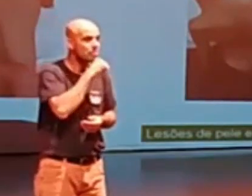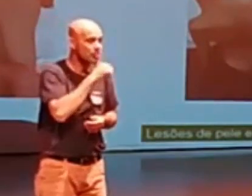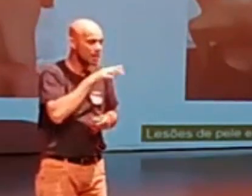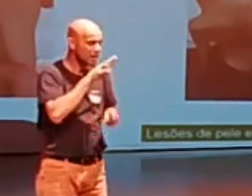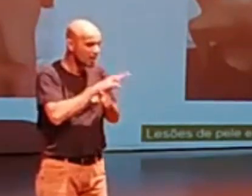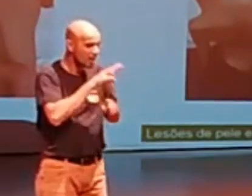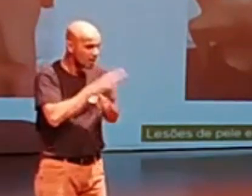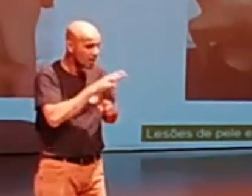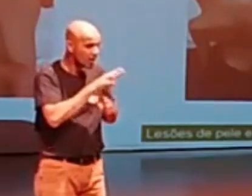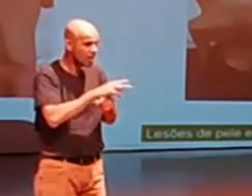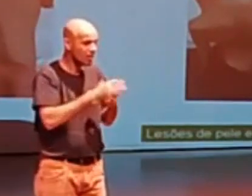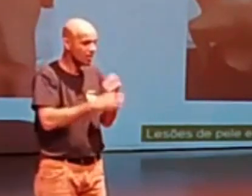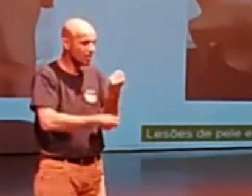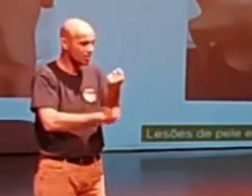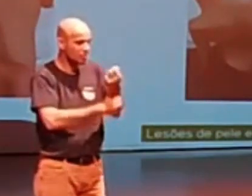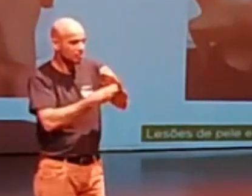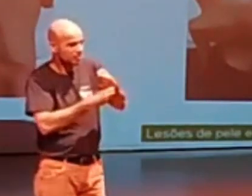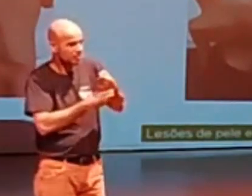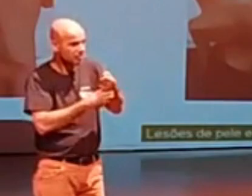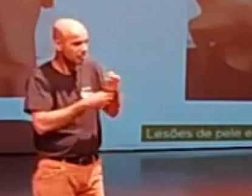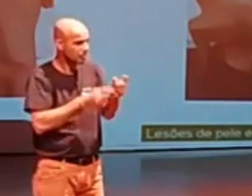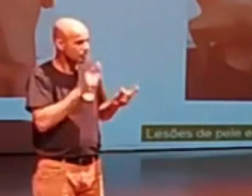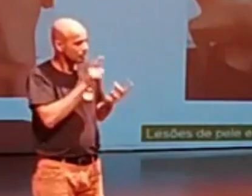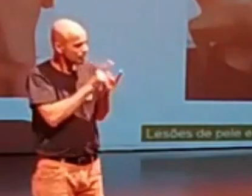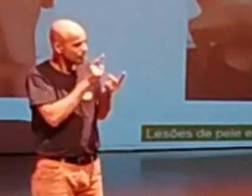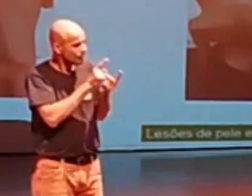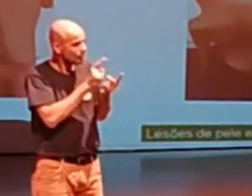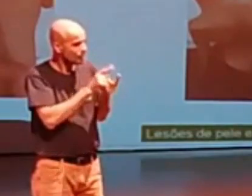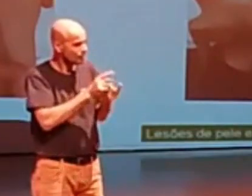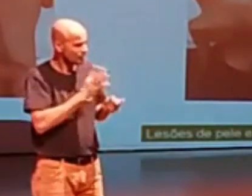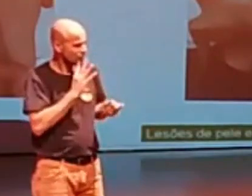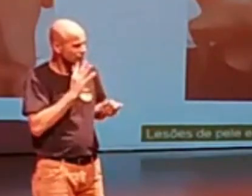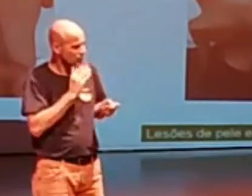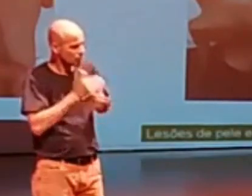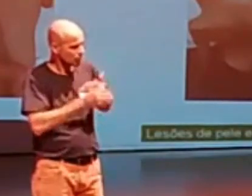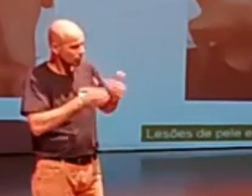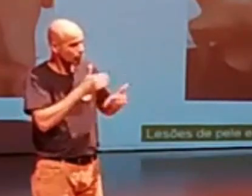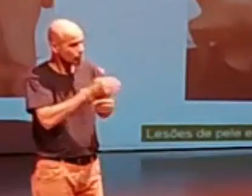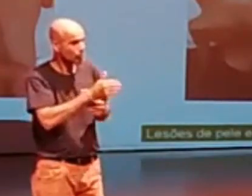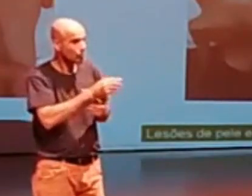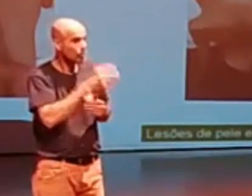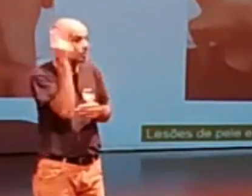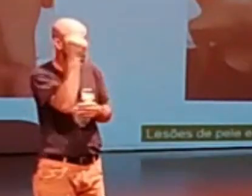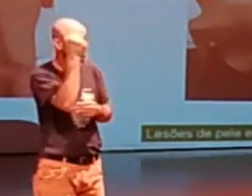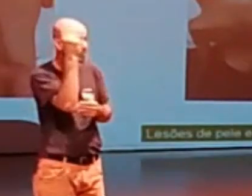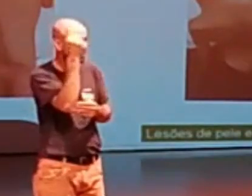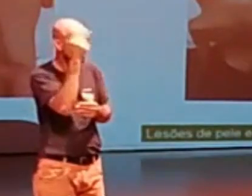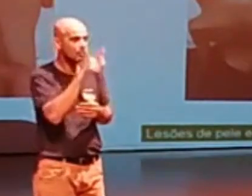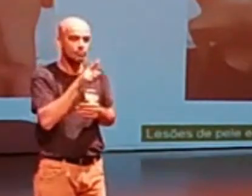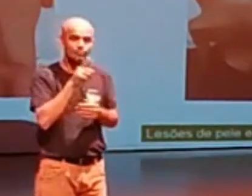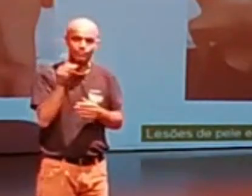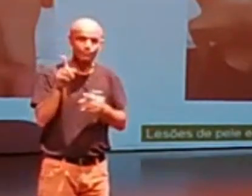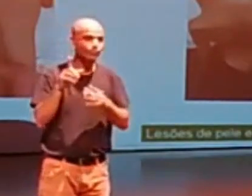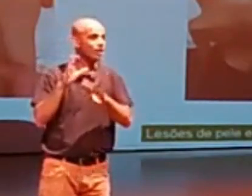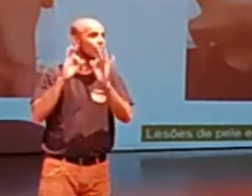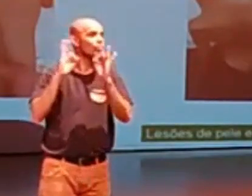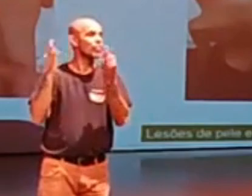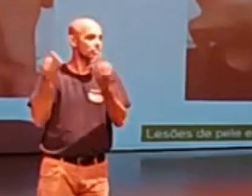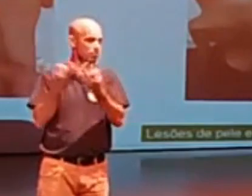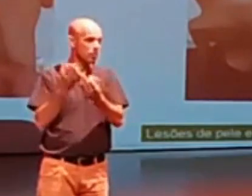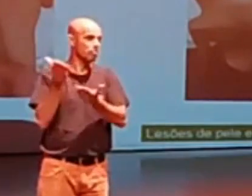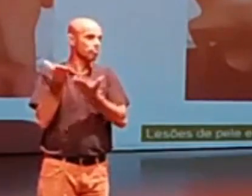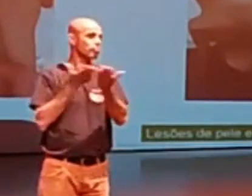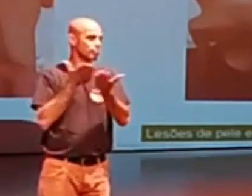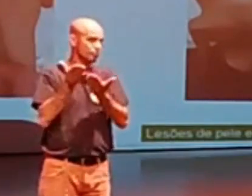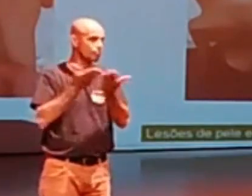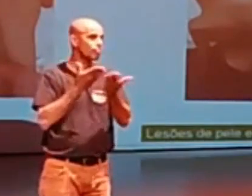a escoliose, você não trata a paciente de começo, tá? Você vai conhecer, isso não é uma urgência, uma emergência, você trata quem? A mãe, você trata a família. Porque